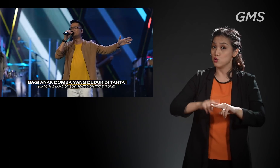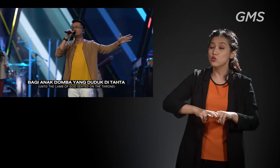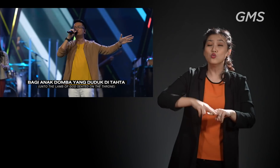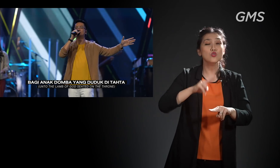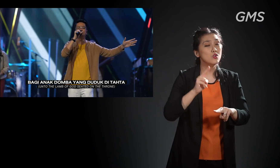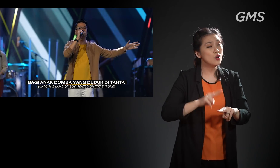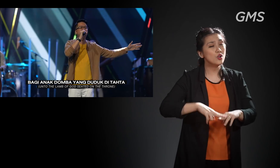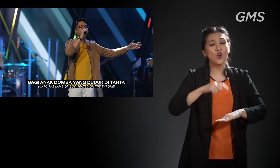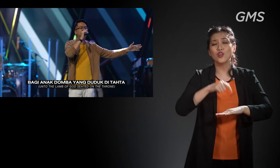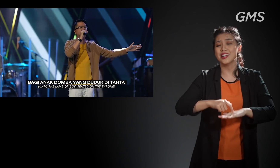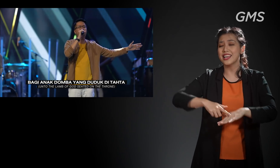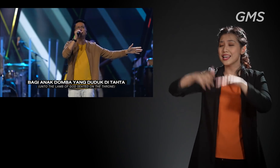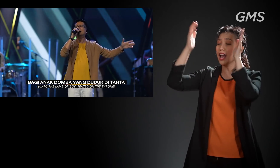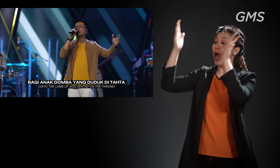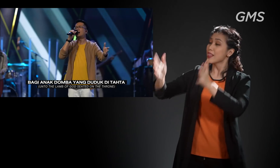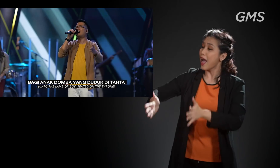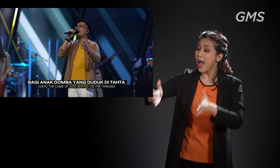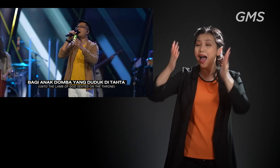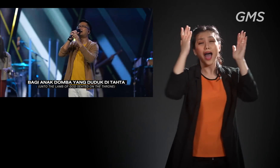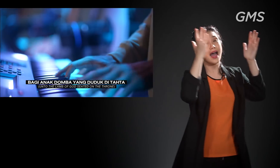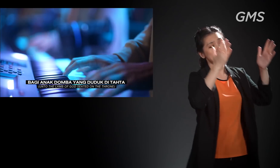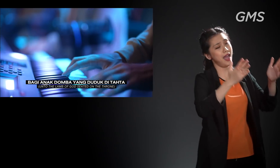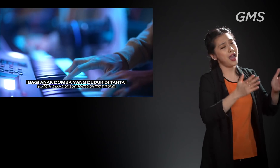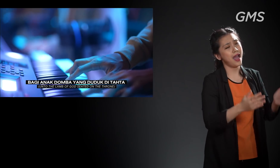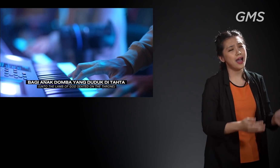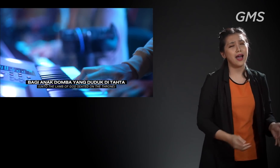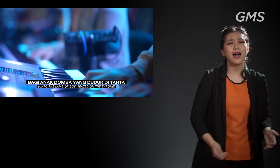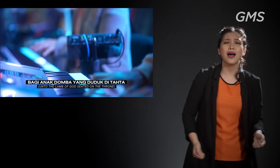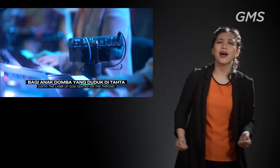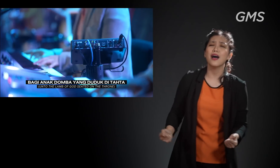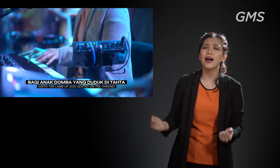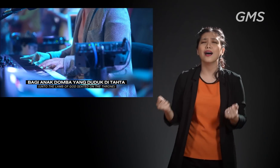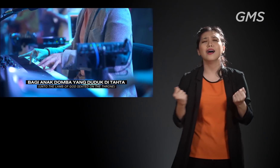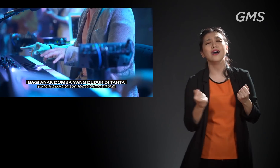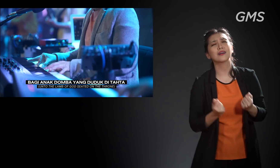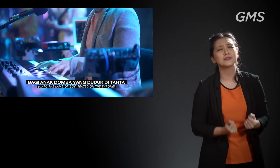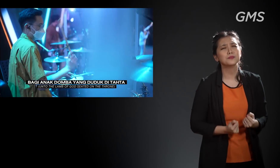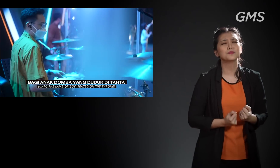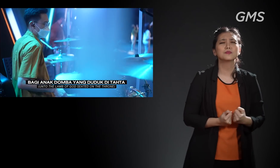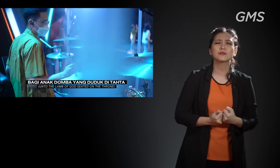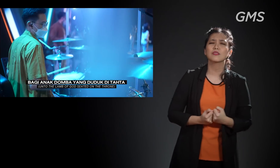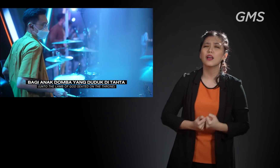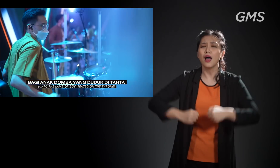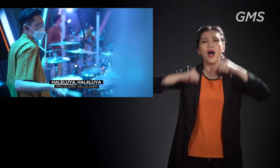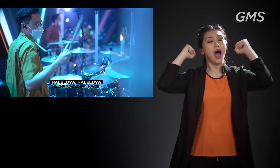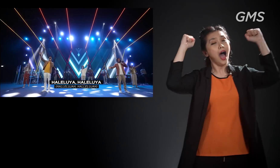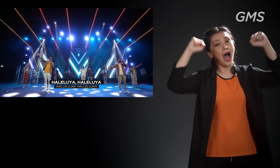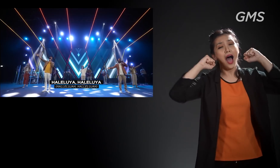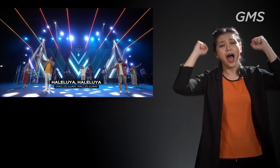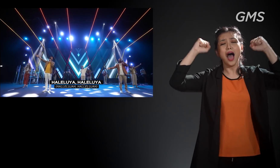yang duduk di tahta. Haleluya.